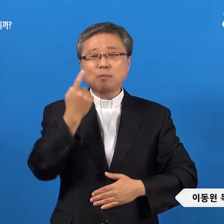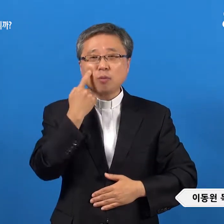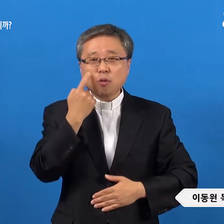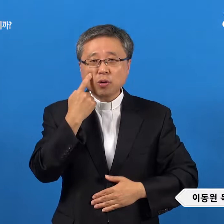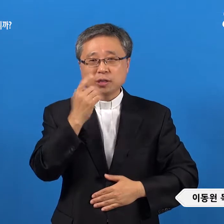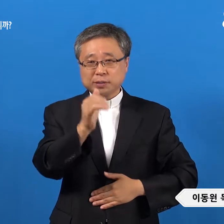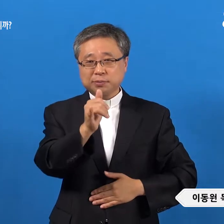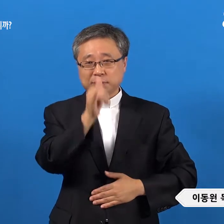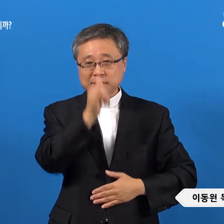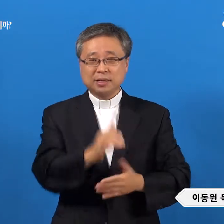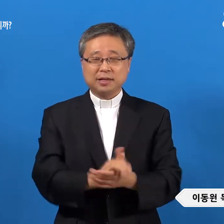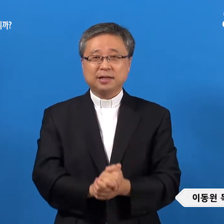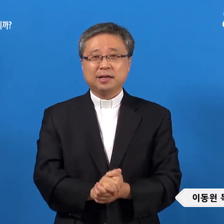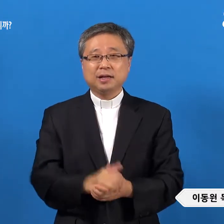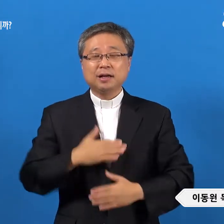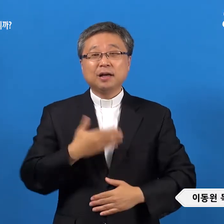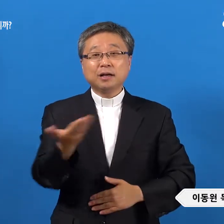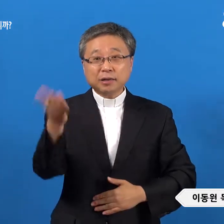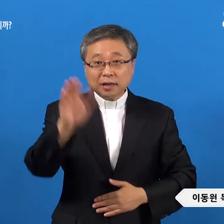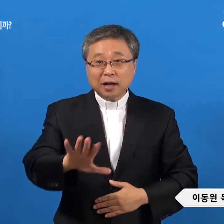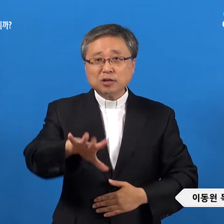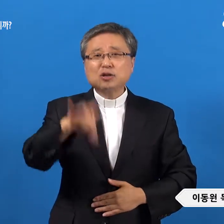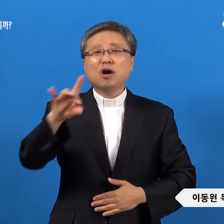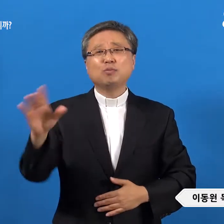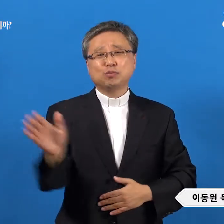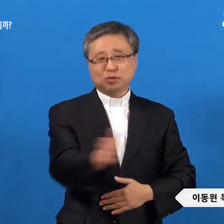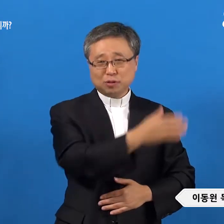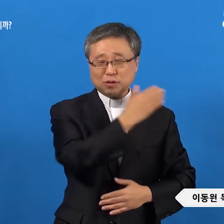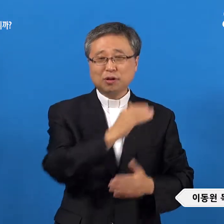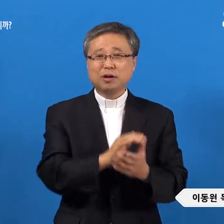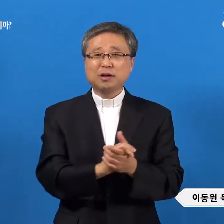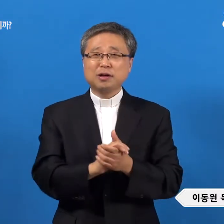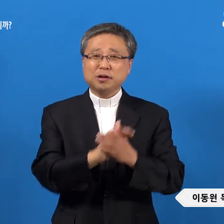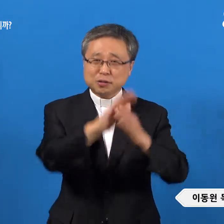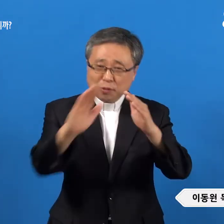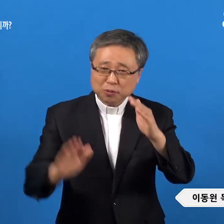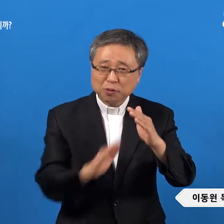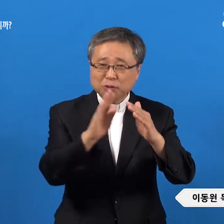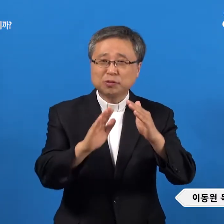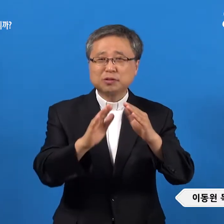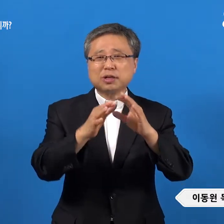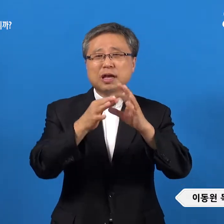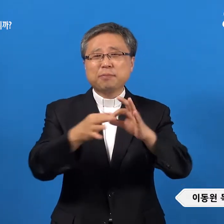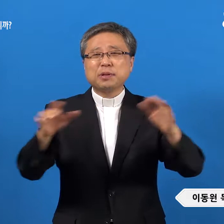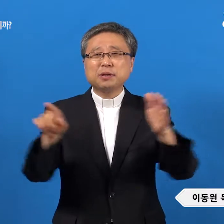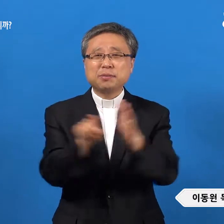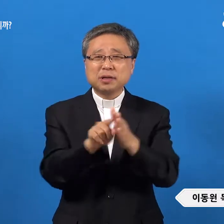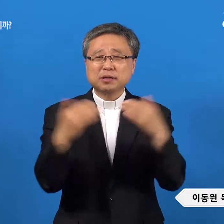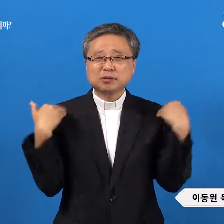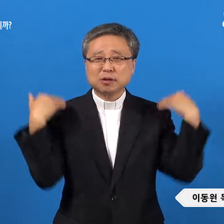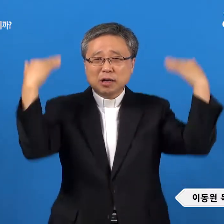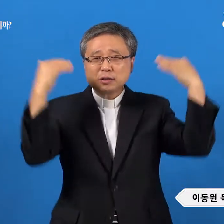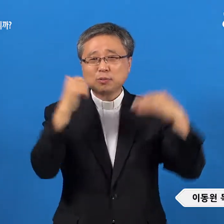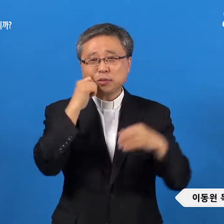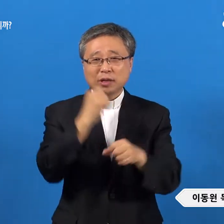왔습니다. 그러나 그가 처음부터 성도들의 믿음이 성숙하지 못하는 한 중요한